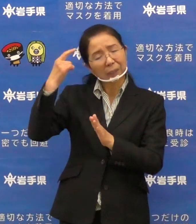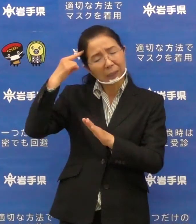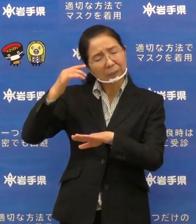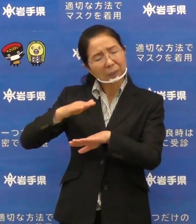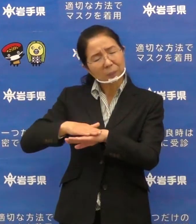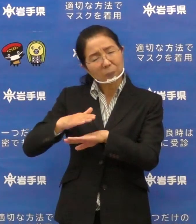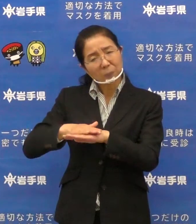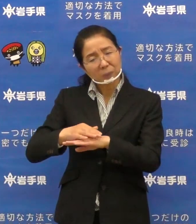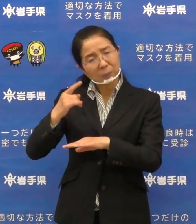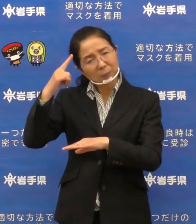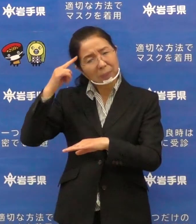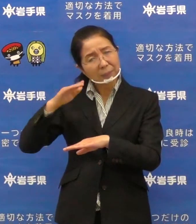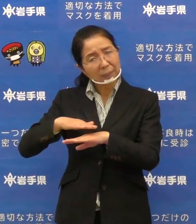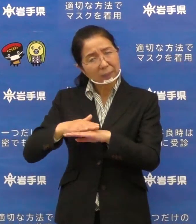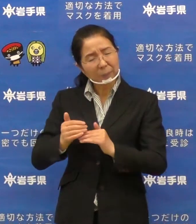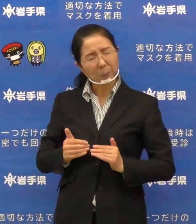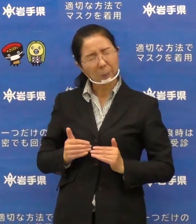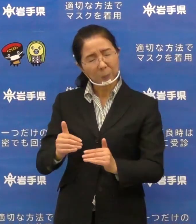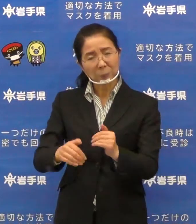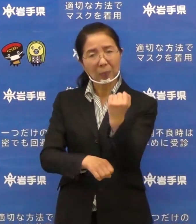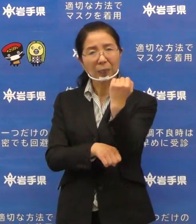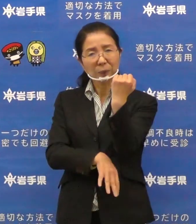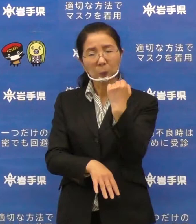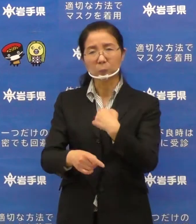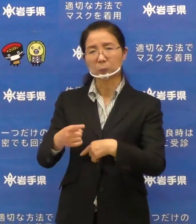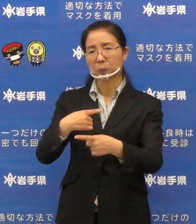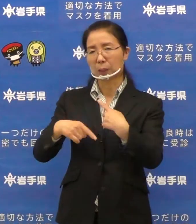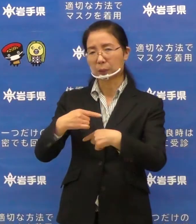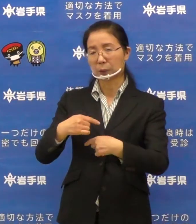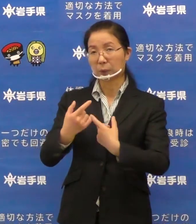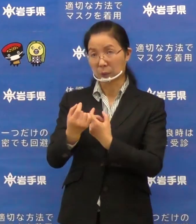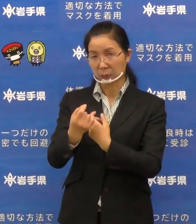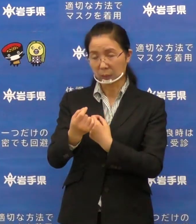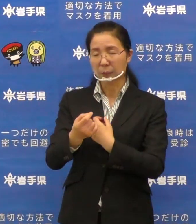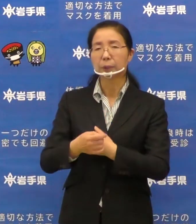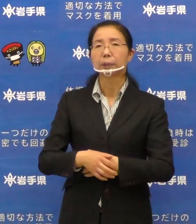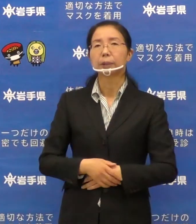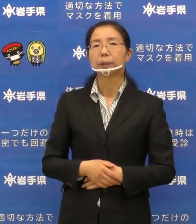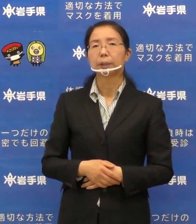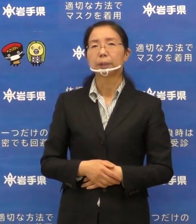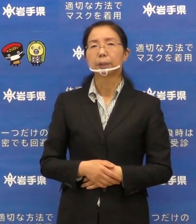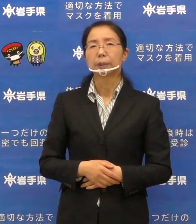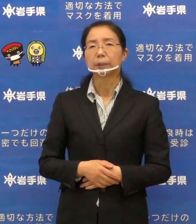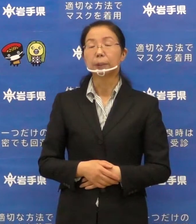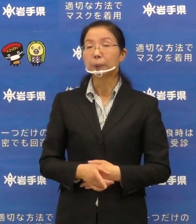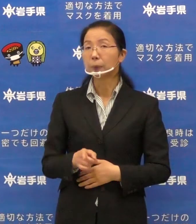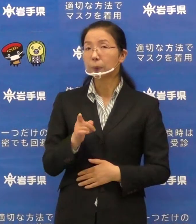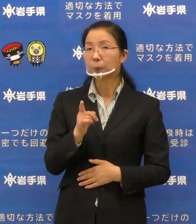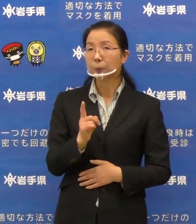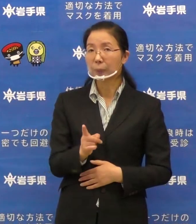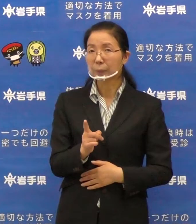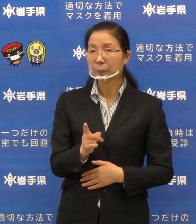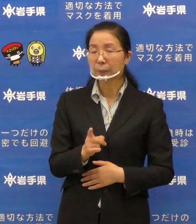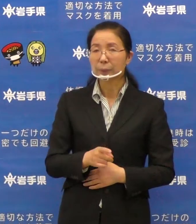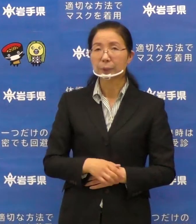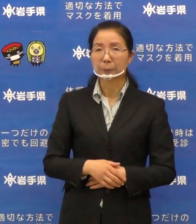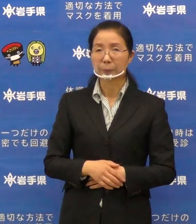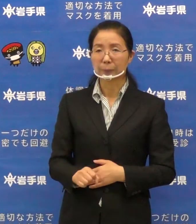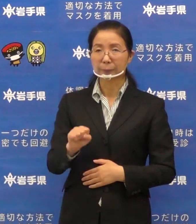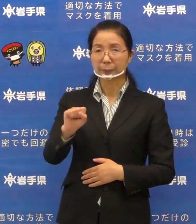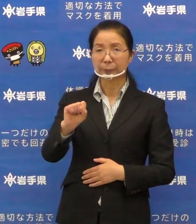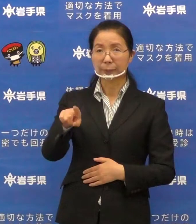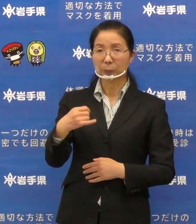やり方を貫くということが基本だと発言ありましたけれども、ということは、まあ、今後も佐野